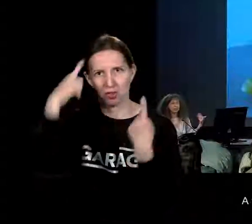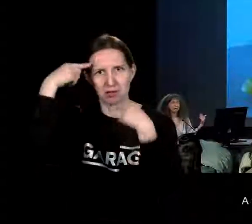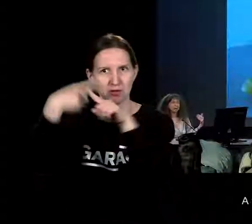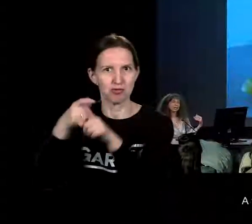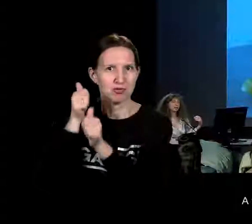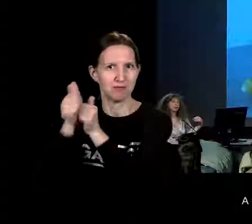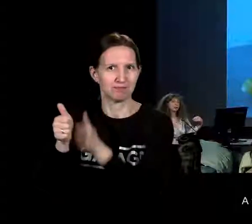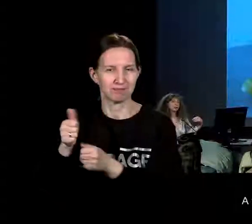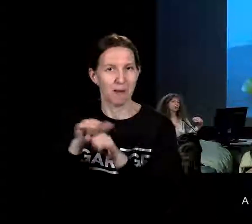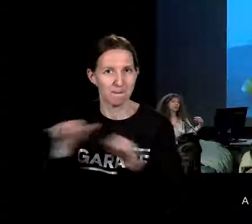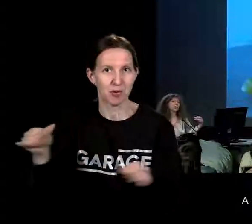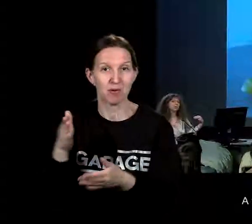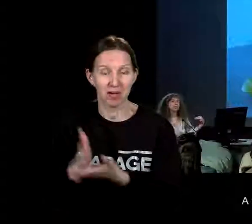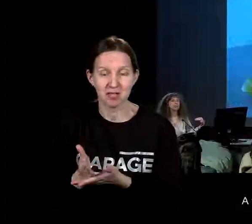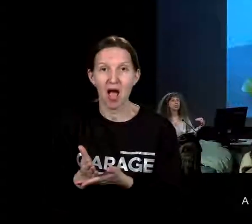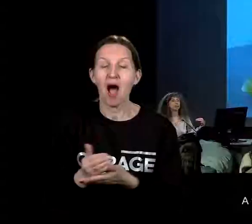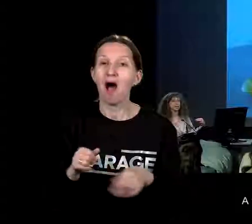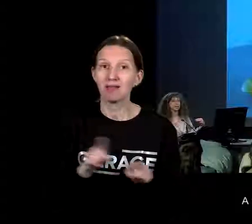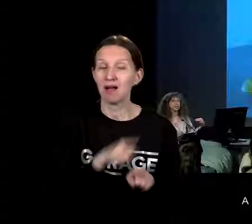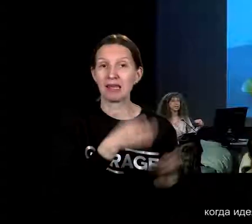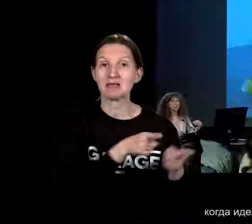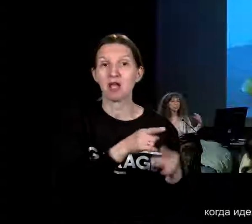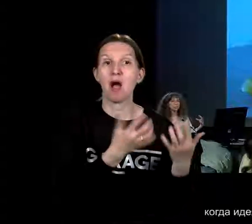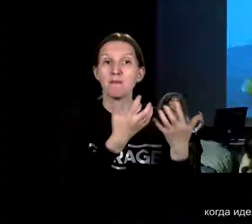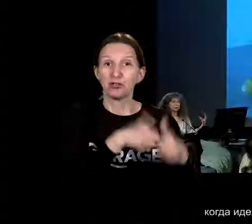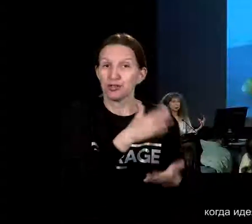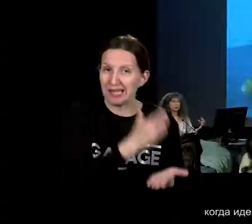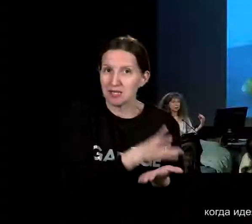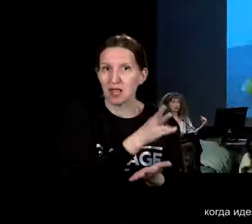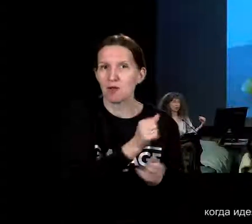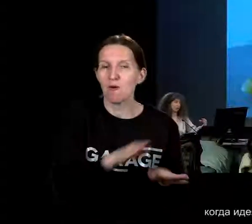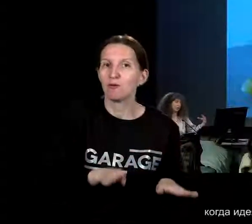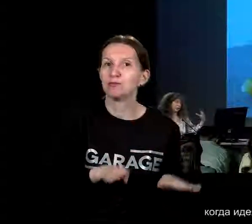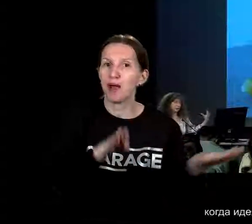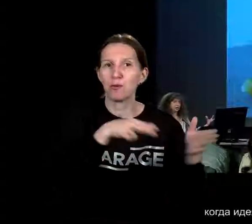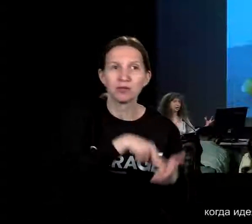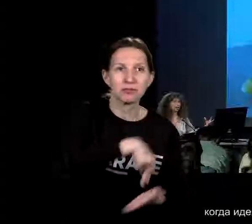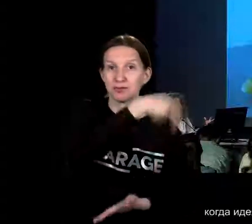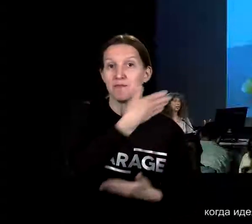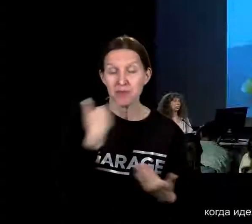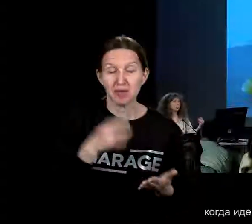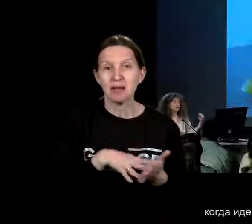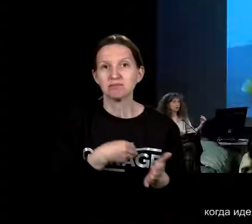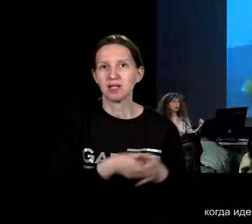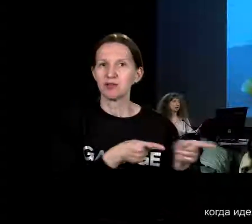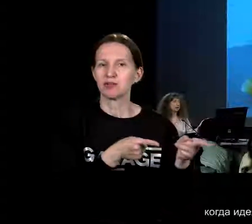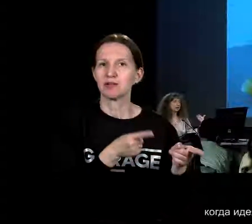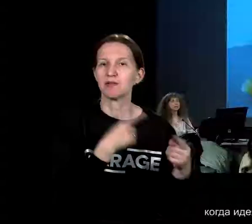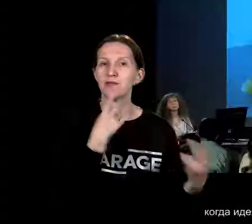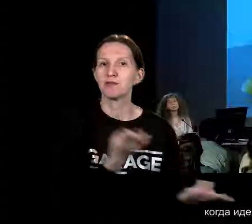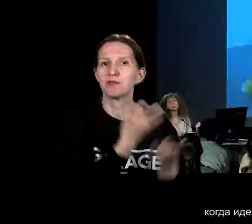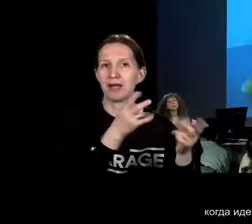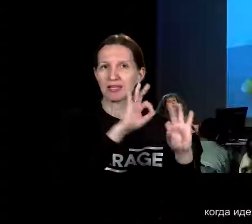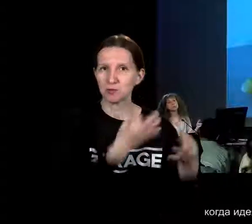А так и остается ощущение невозможности этого. И нужно построить этот дирижабль, нужно действительно, это не